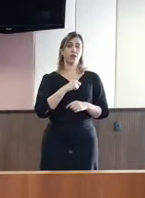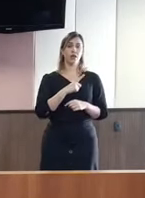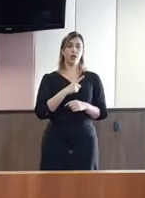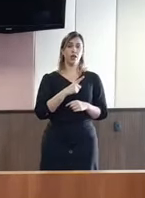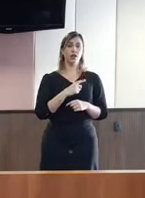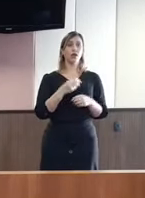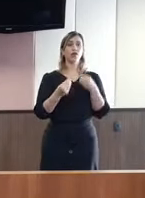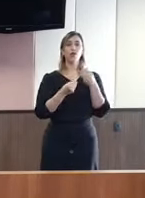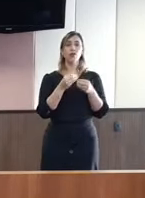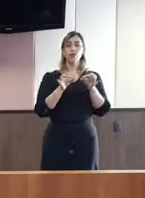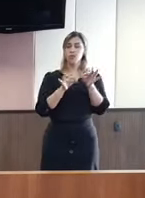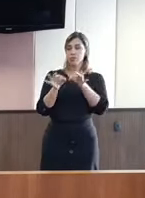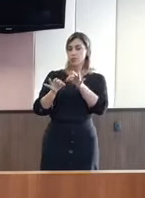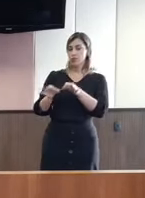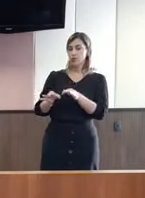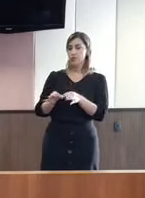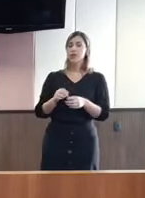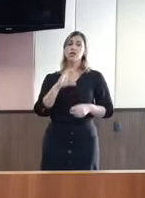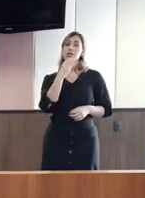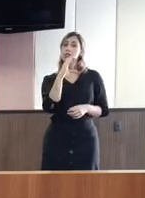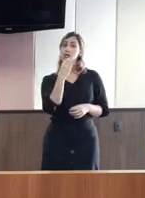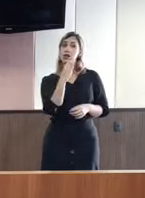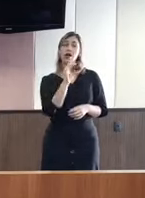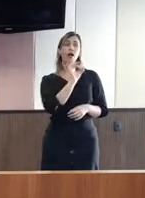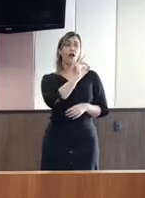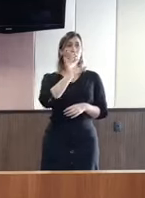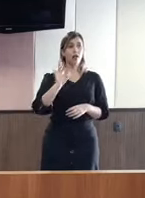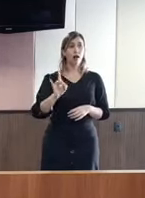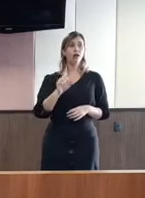cenário desenhado tecnicamente, cientificamente, que